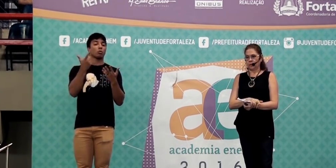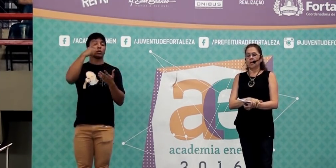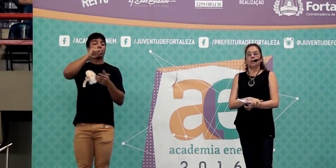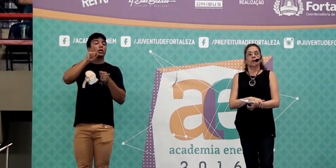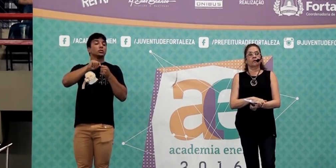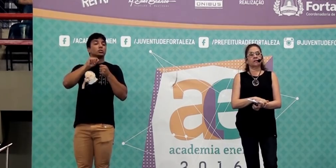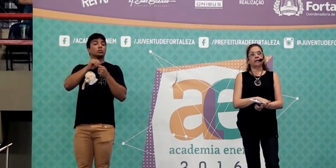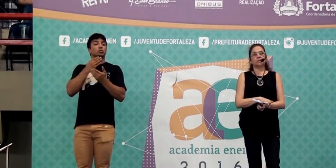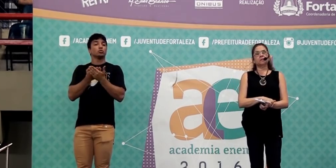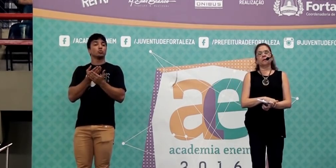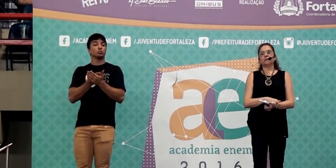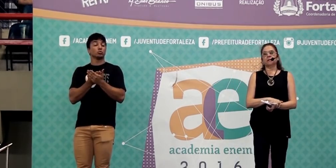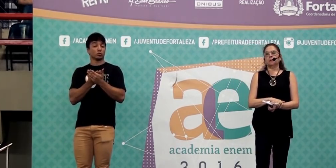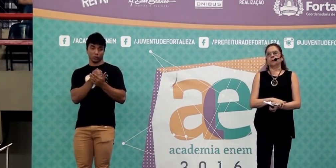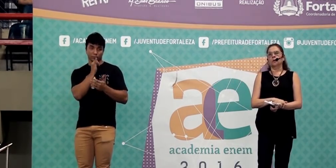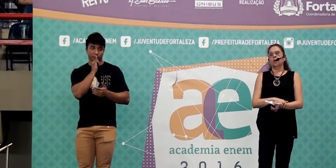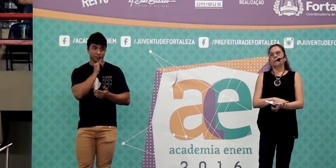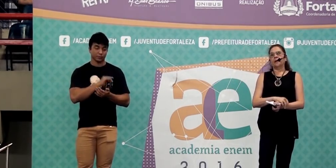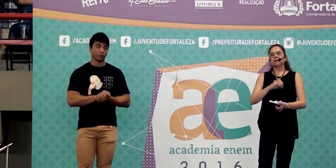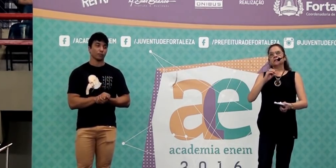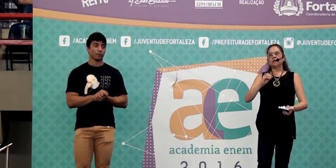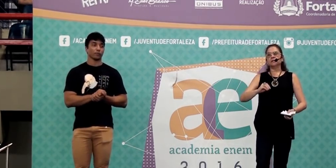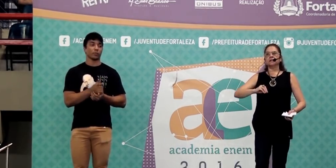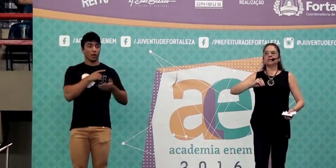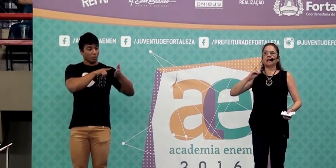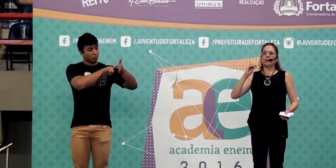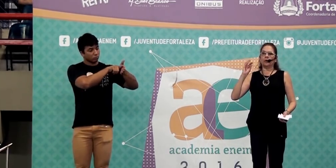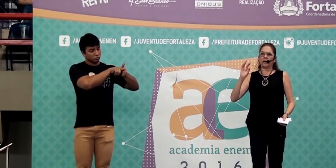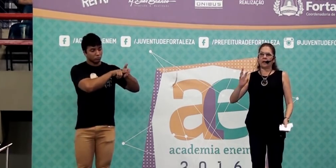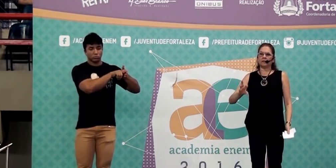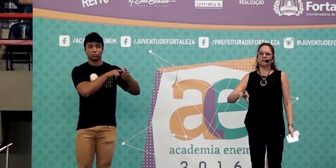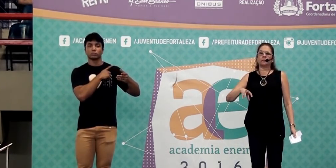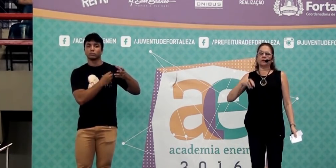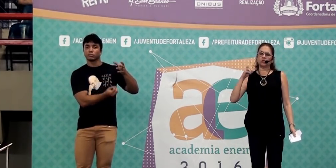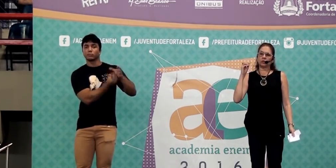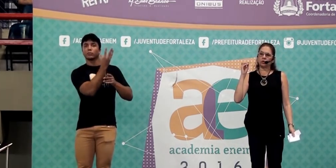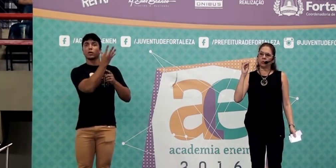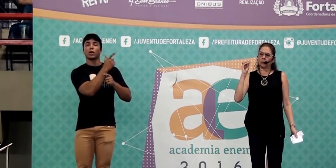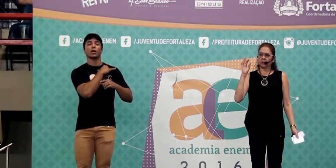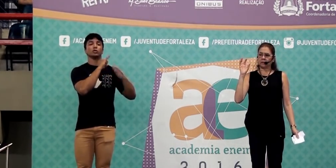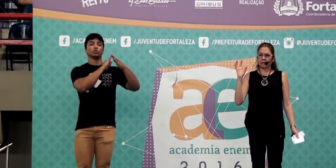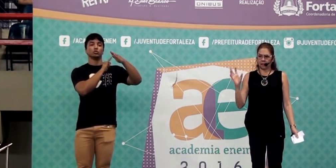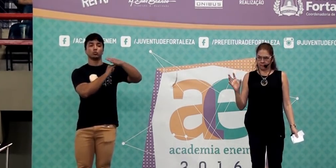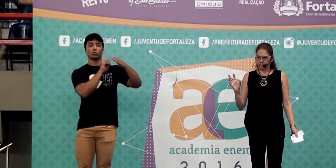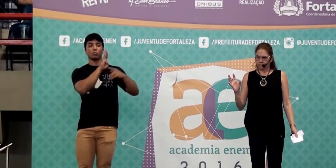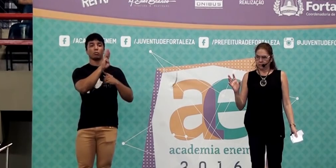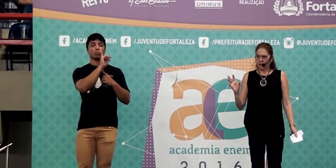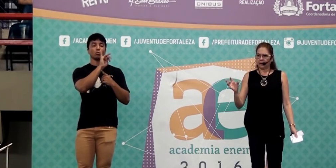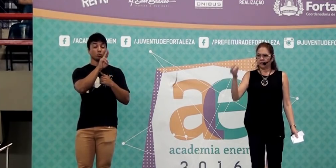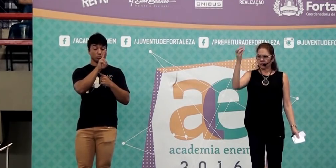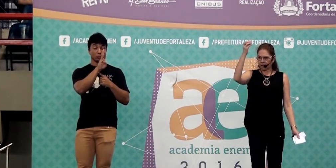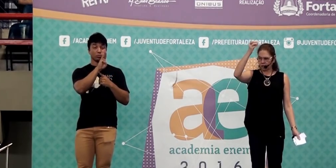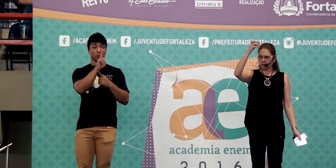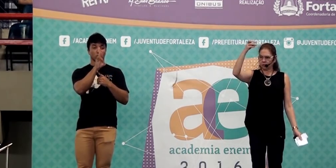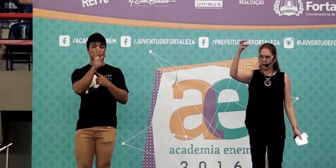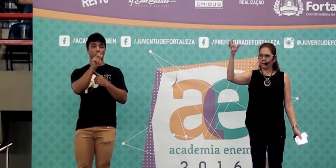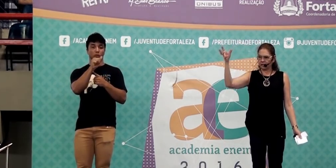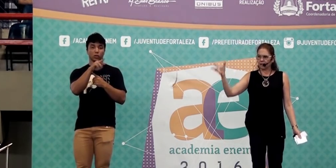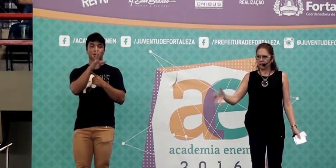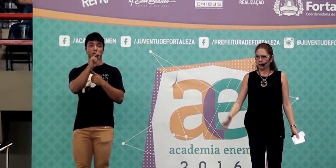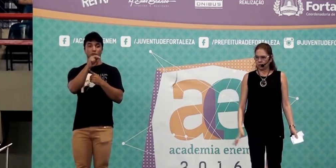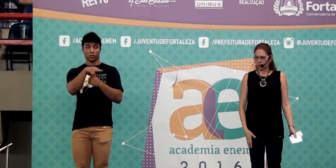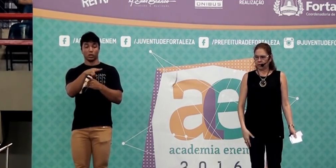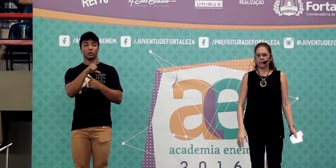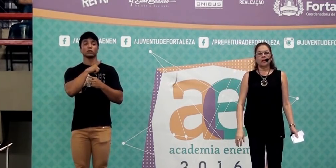quem? Você diz, por exemplo, pesquisas elaboradas pelo Instituto Butantan. Aí você diz, o que é